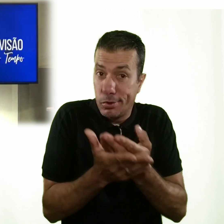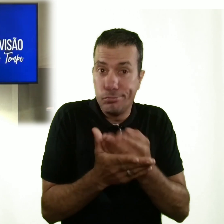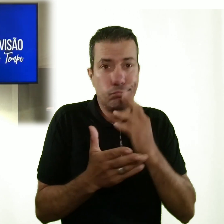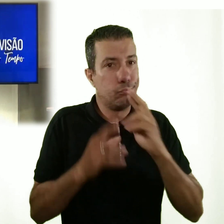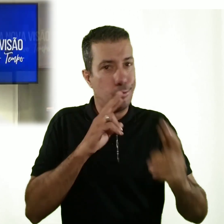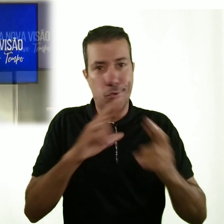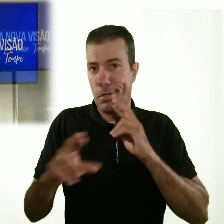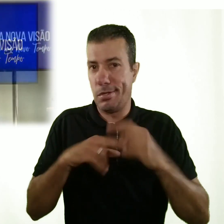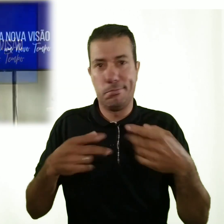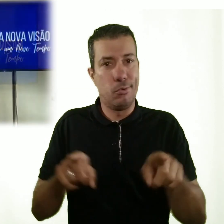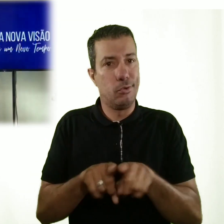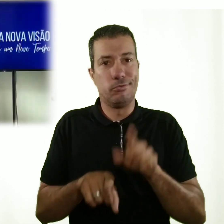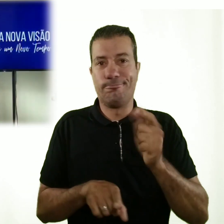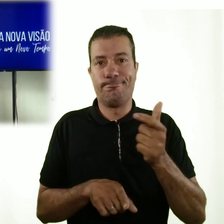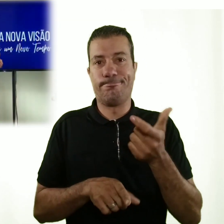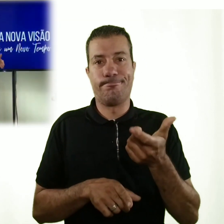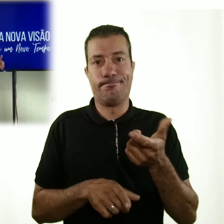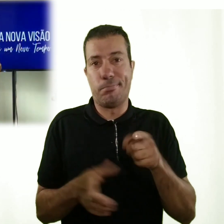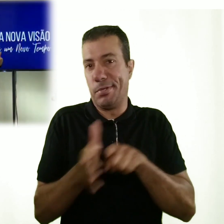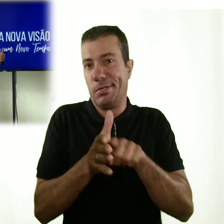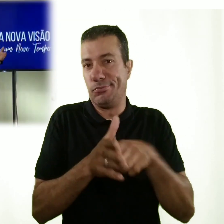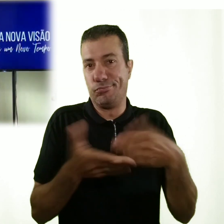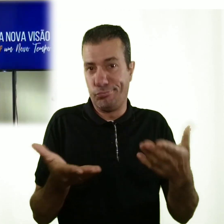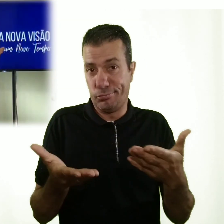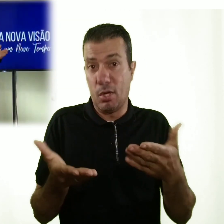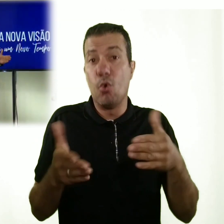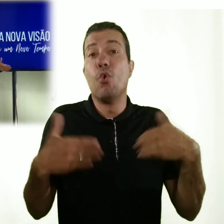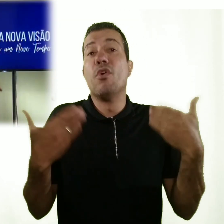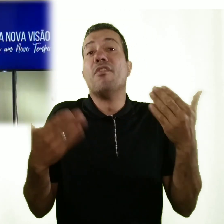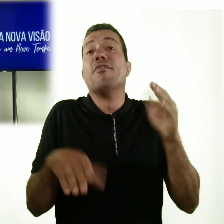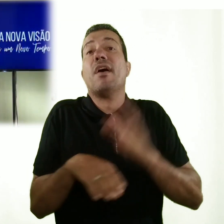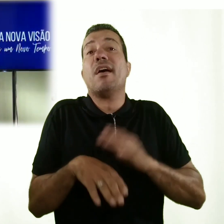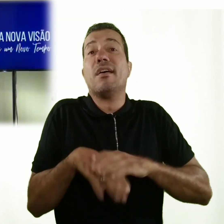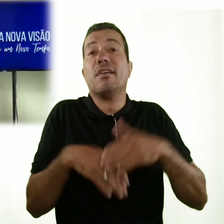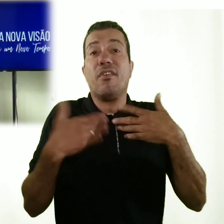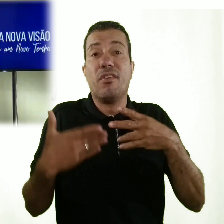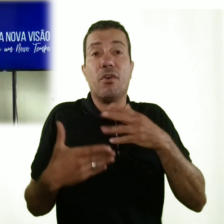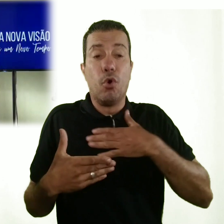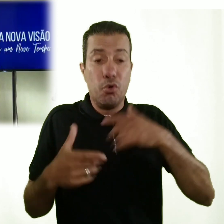existenciais básicas. O que eu estou fazendo aqui? De onde eu vim, para onde eu vou?